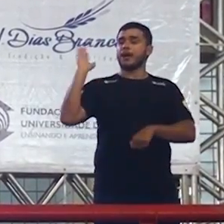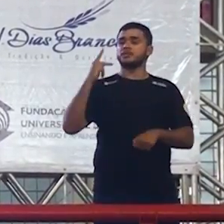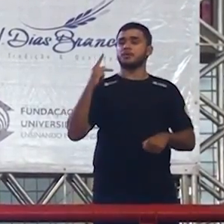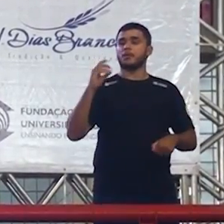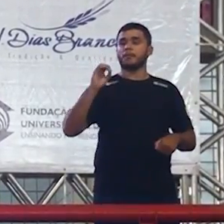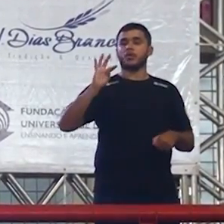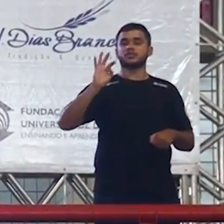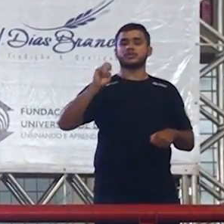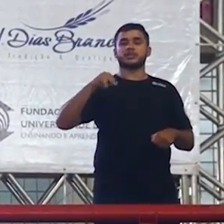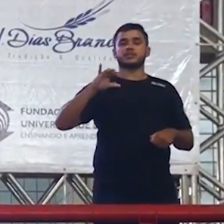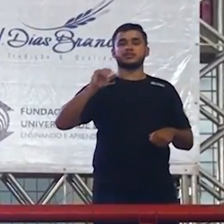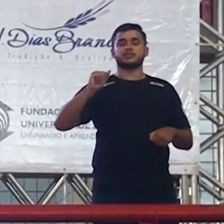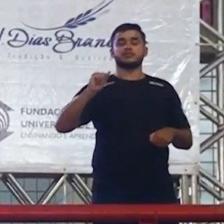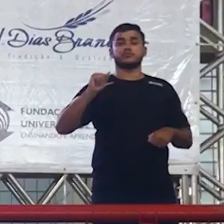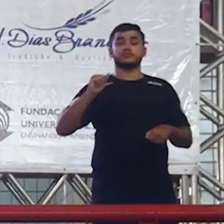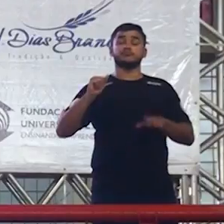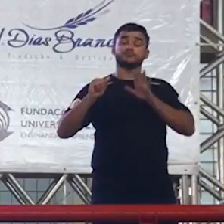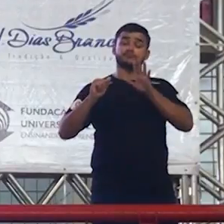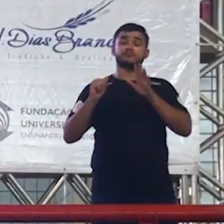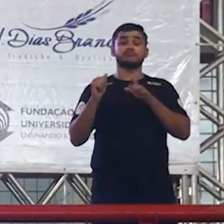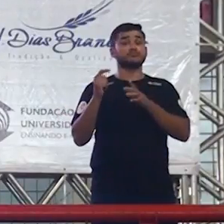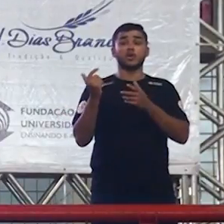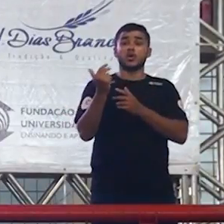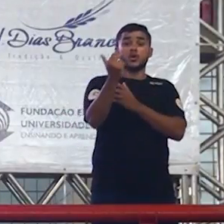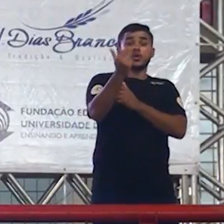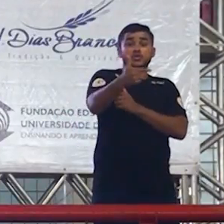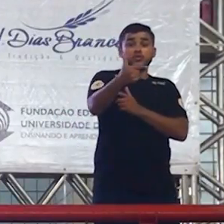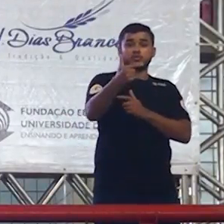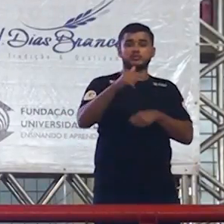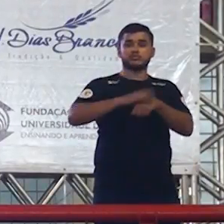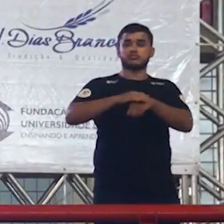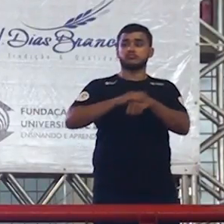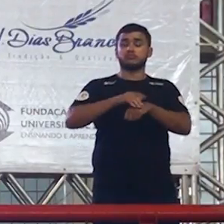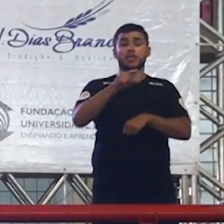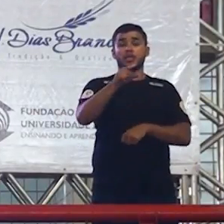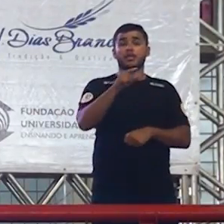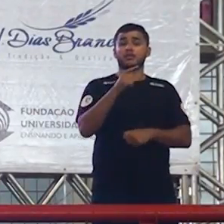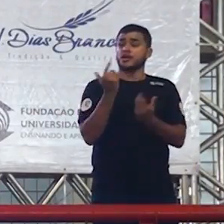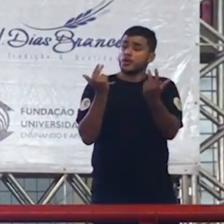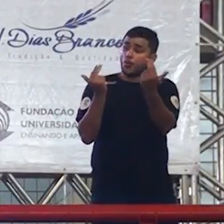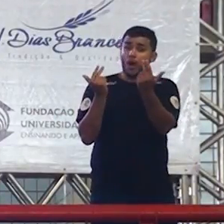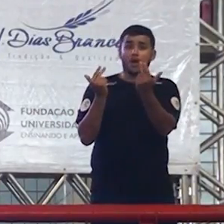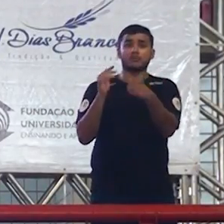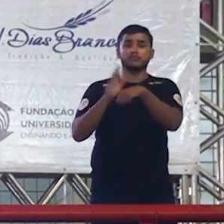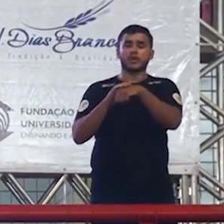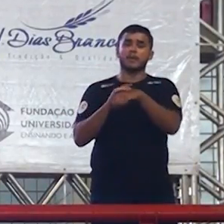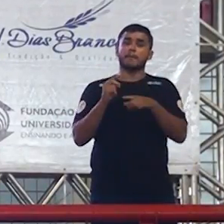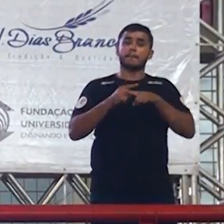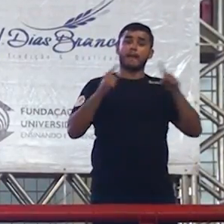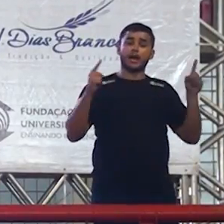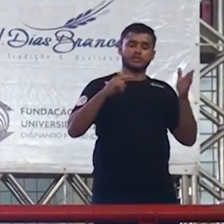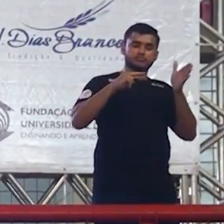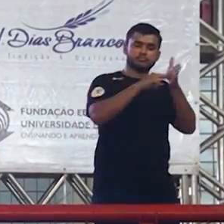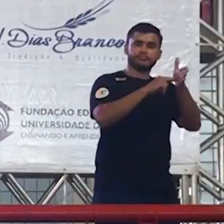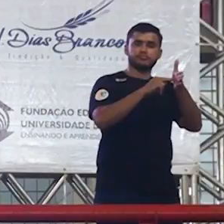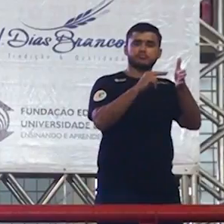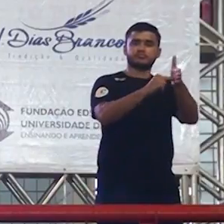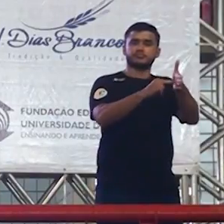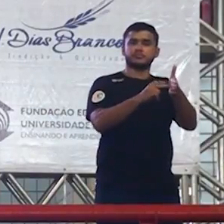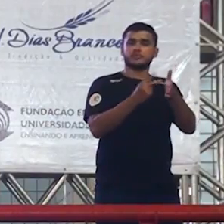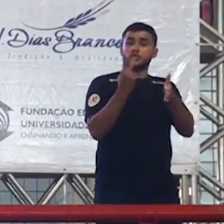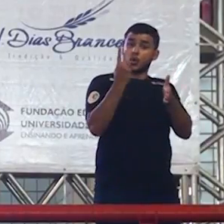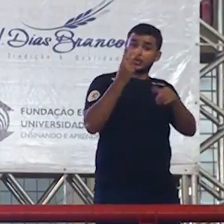O segundo. Por quê? Porque tem a mesma DDP, mas puxa mais corrente. Então bora para a nossa